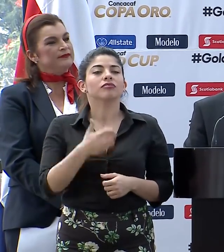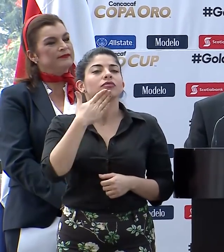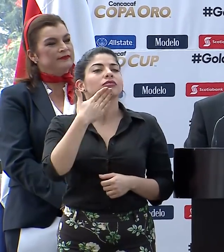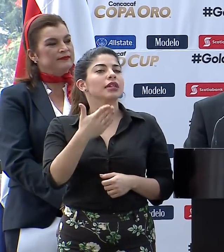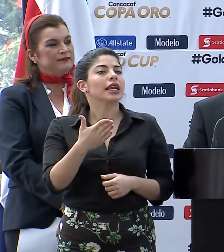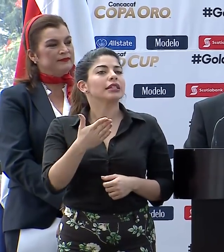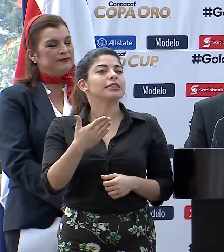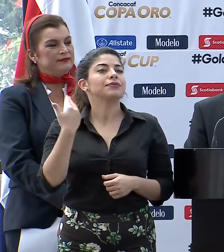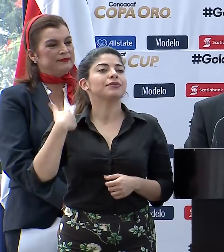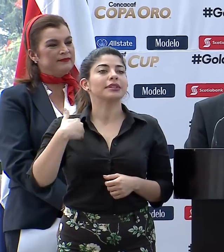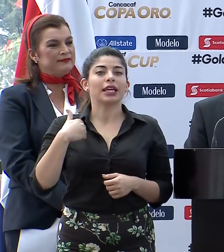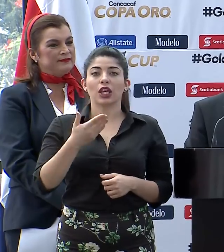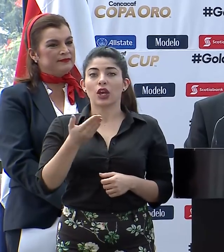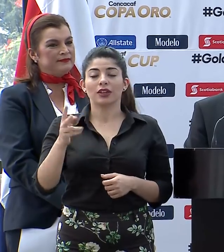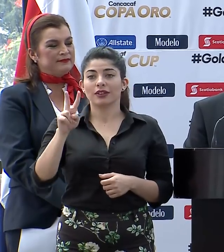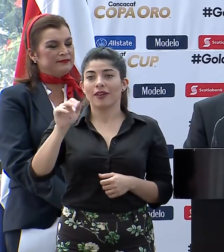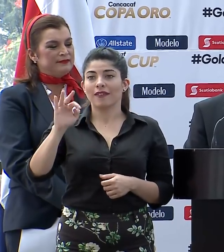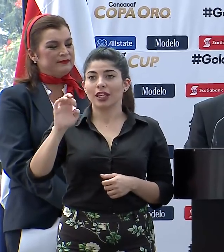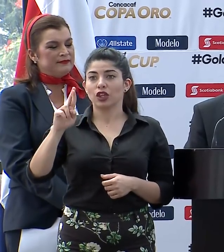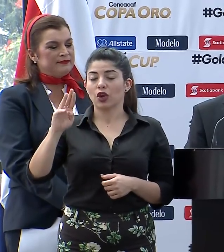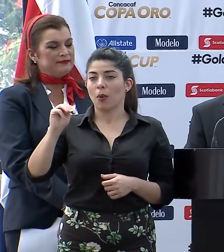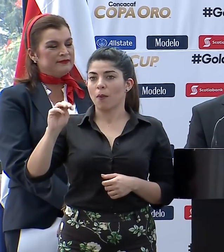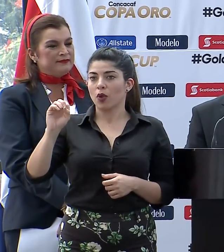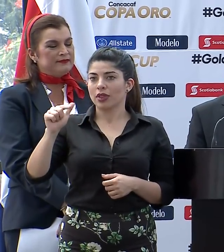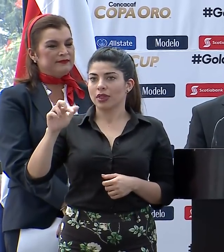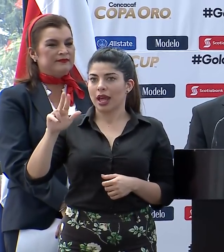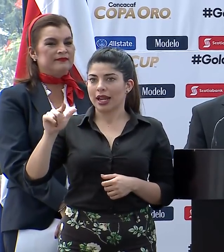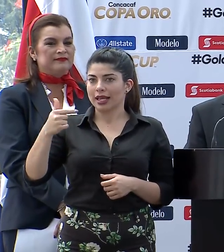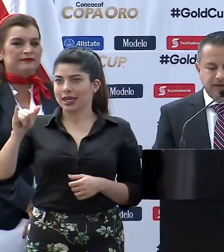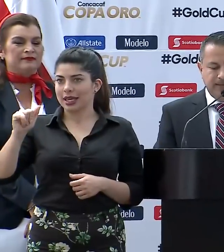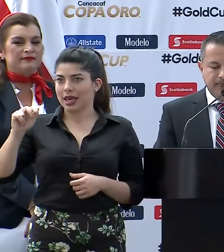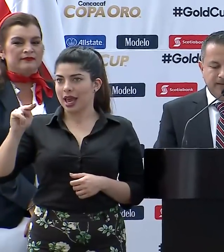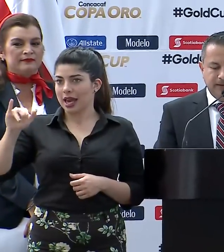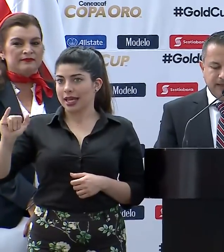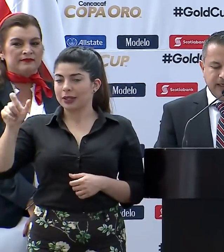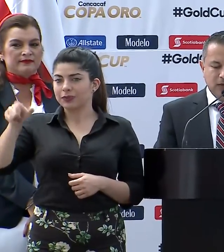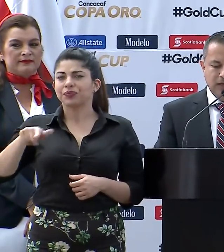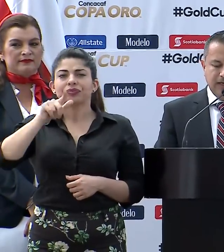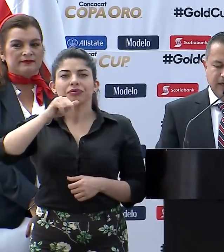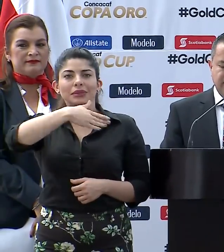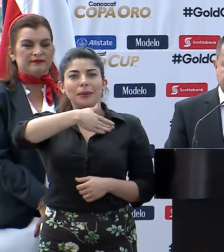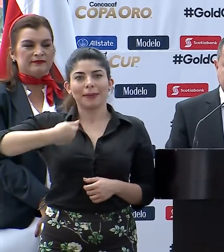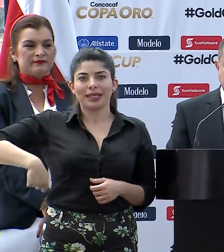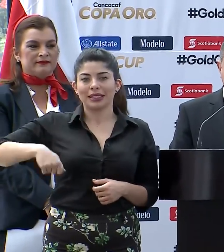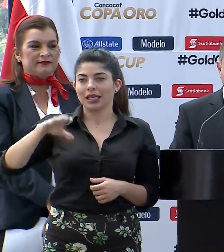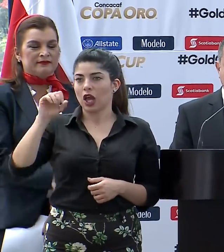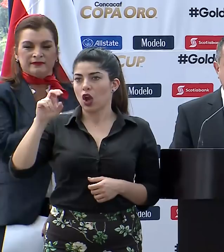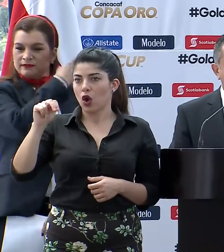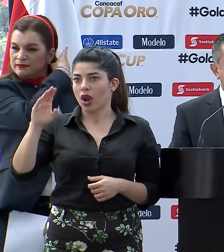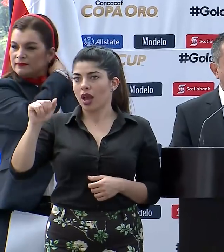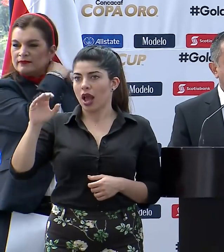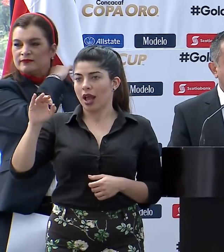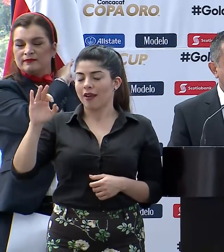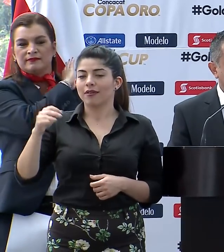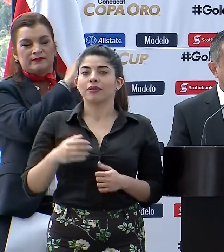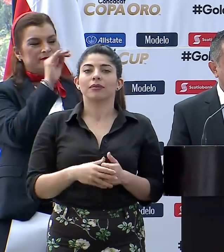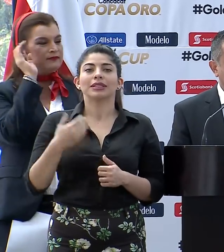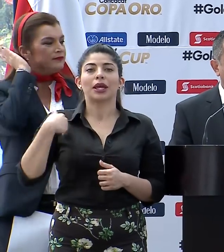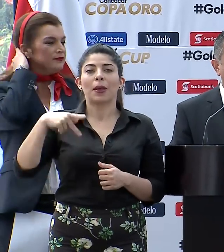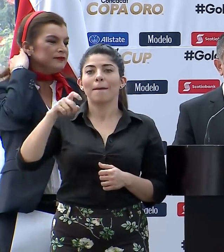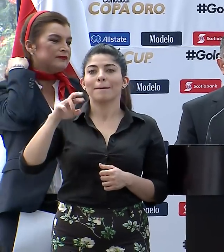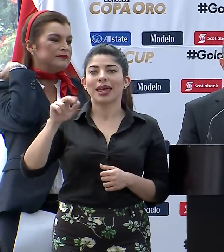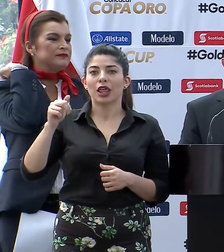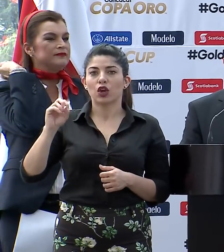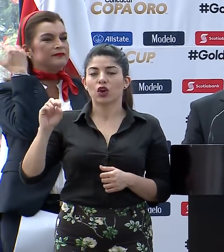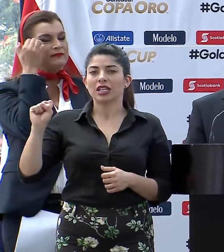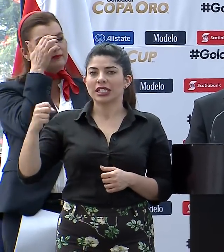Gracias a los señores Víctor Montagliani, presidente de la CONCACAF, al señor Pedro Chaluja,